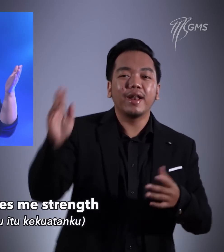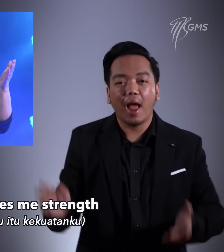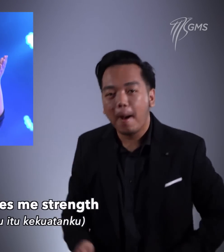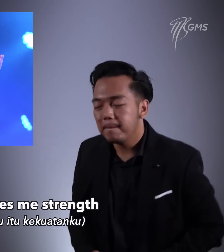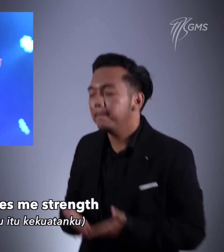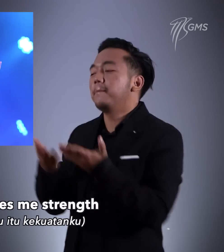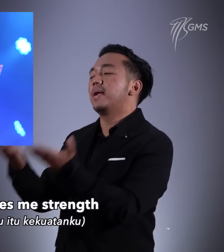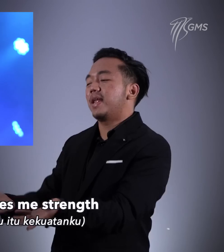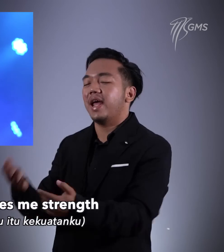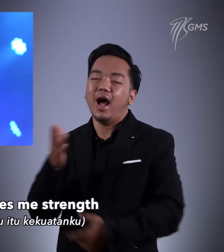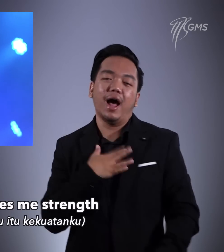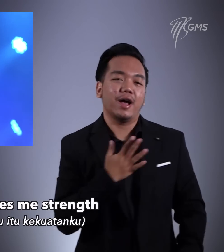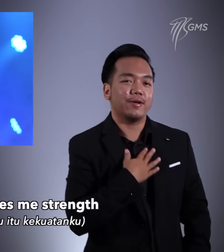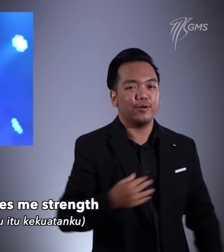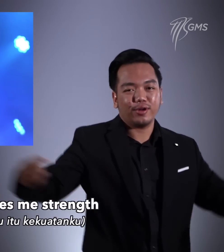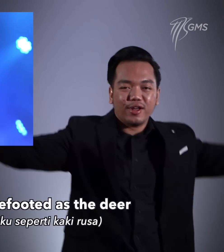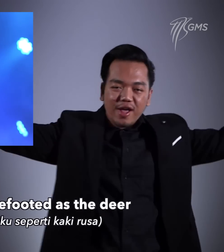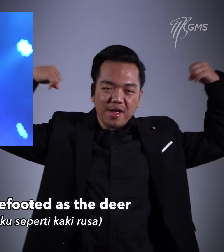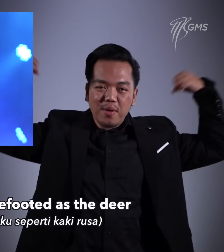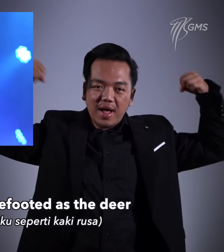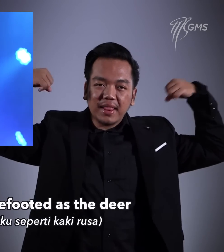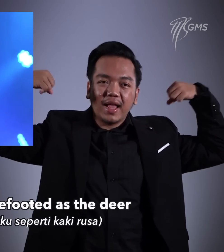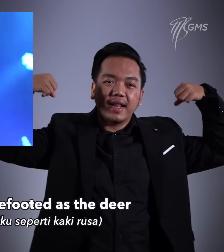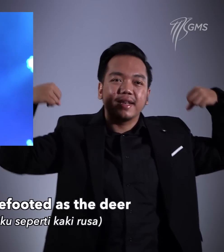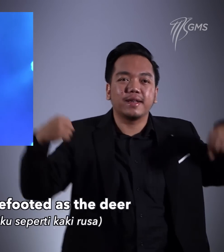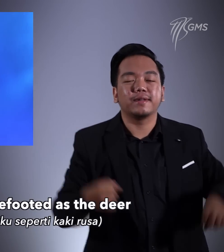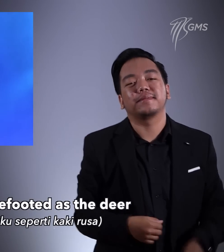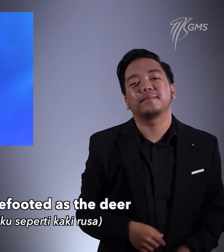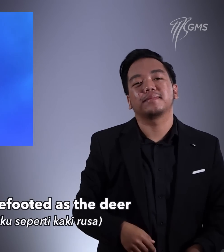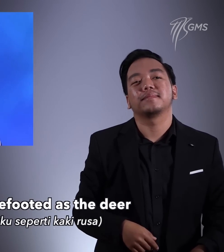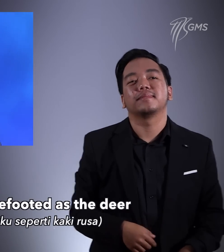The Lord gives me